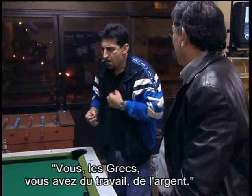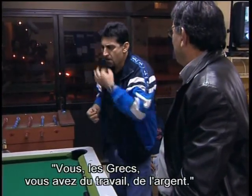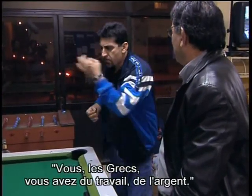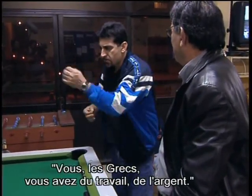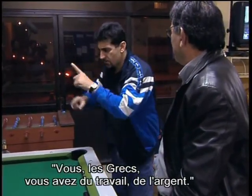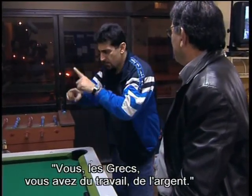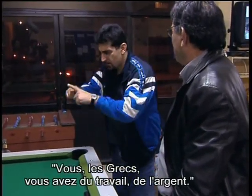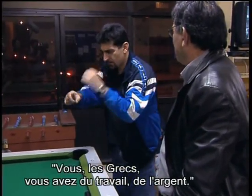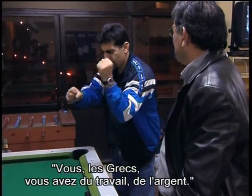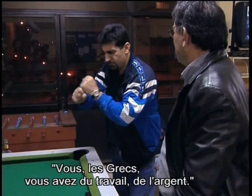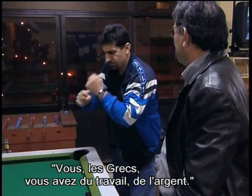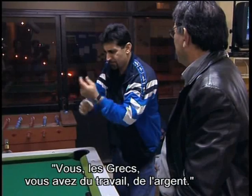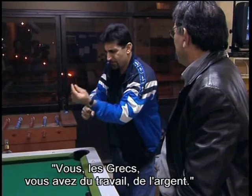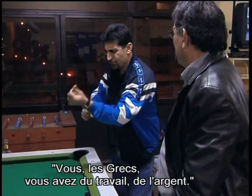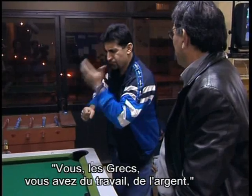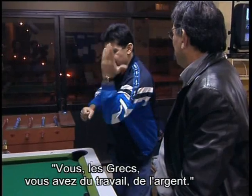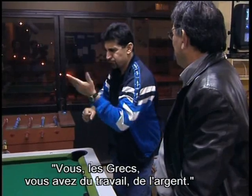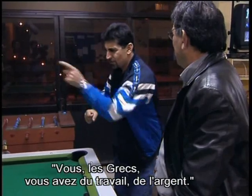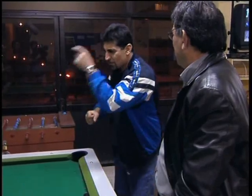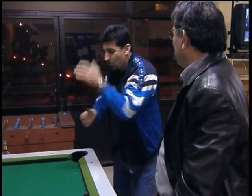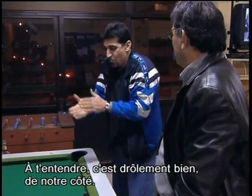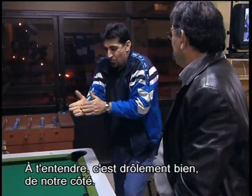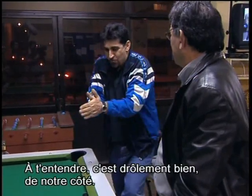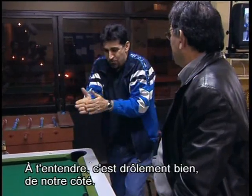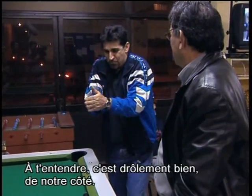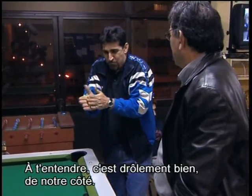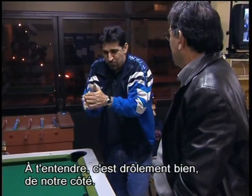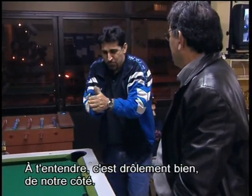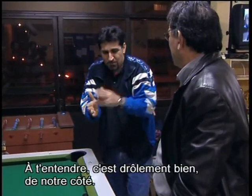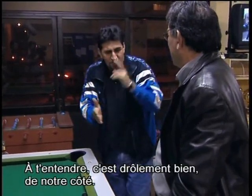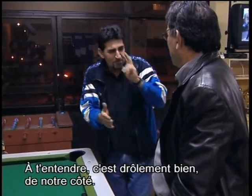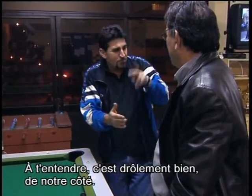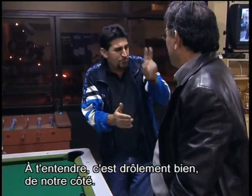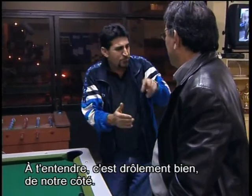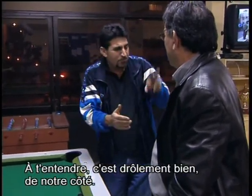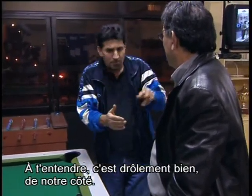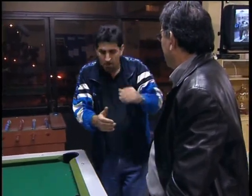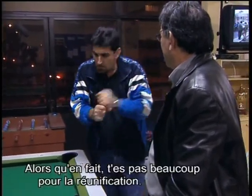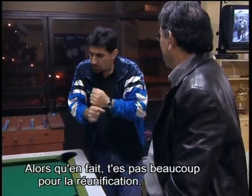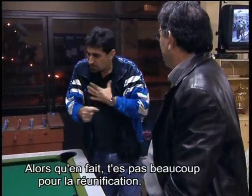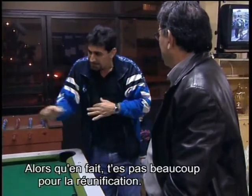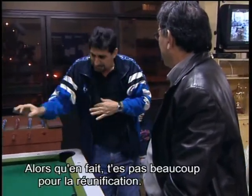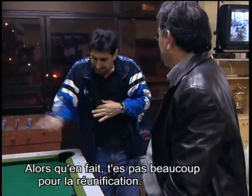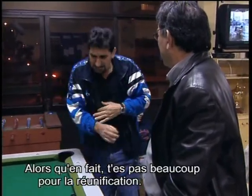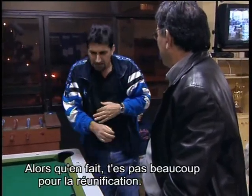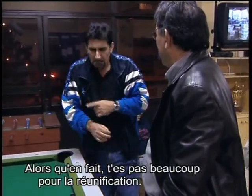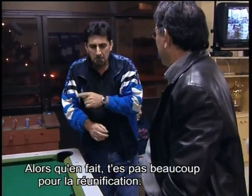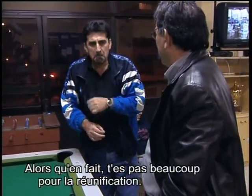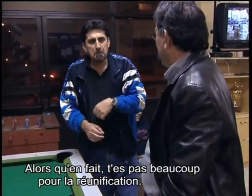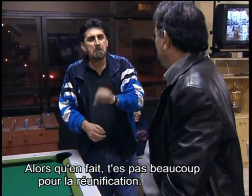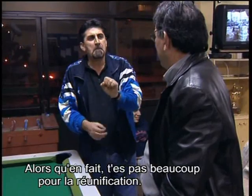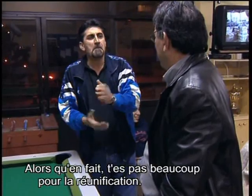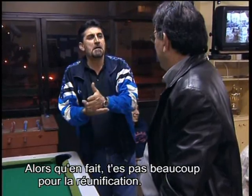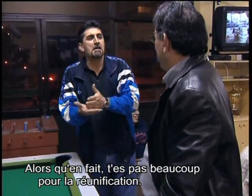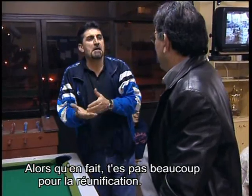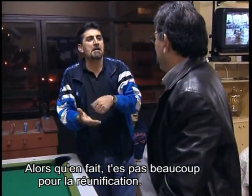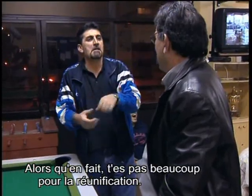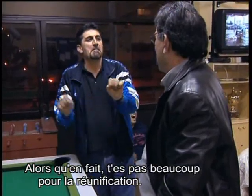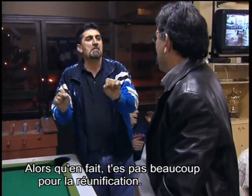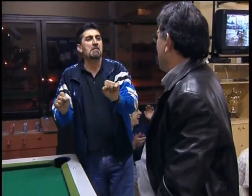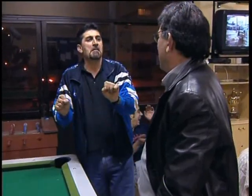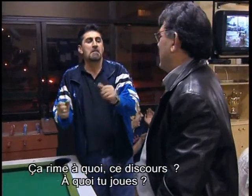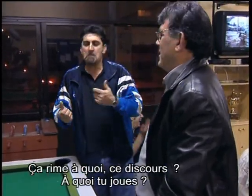Vous, Grecs, vous avez du travail. Vous, les Grecs, vous avez de l'argent. À t'entendre, c'est drôlement bien de notre côté. Alors qu'en fait, tu n pas beaucoup pour la